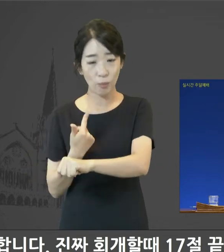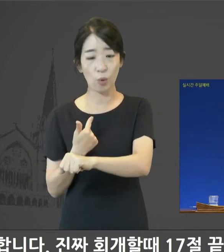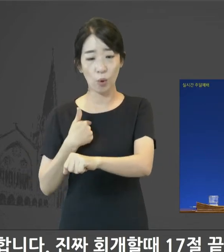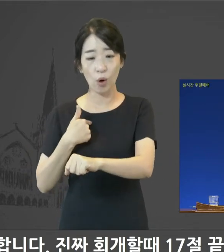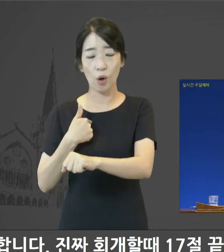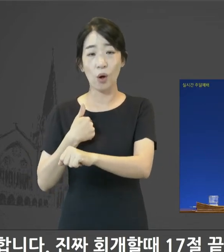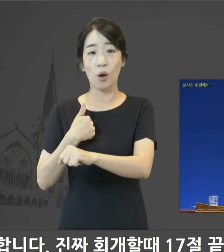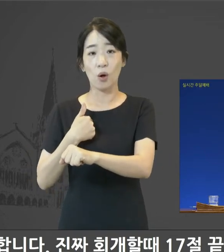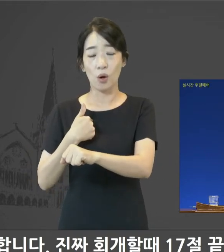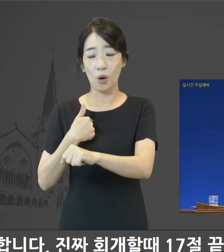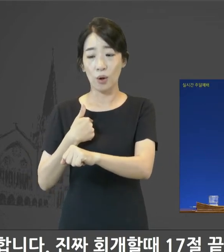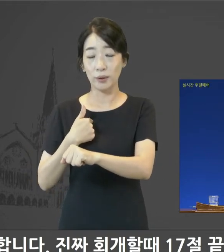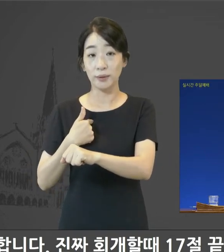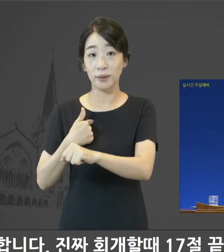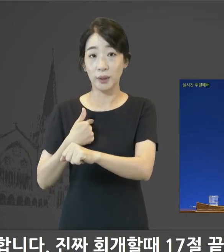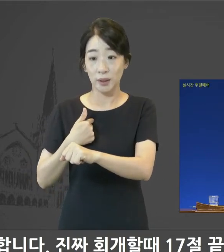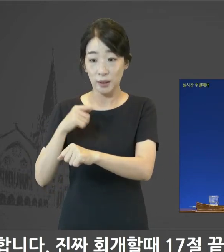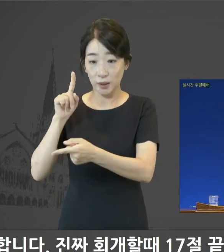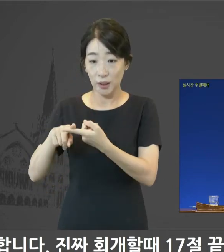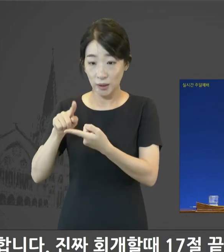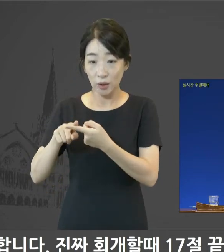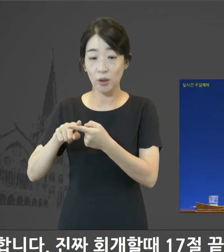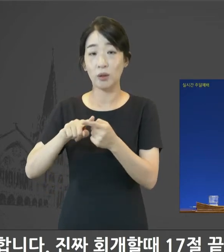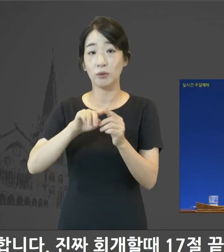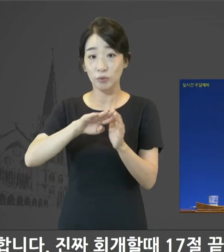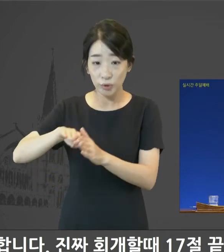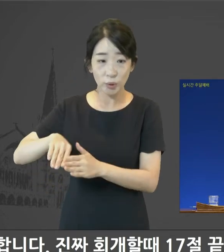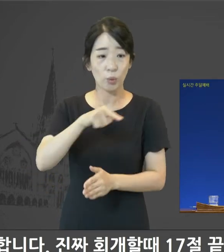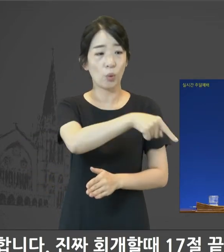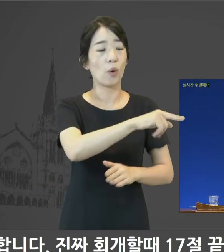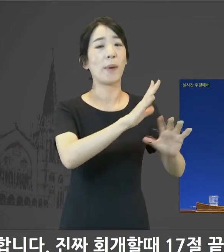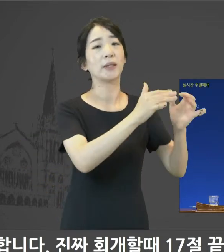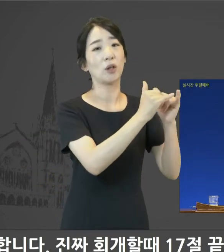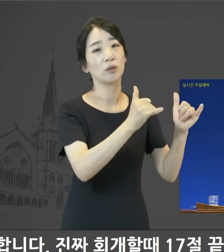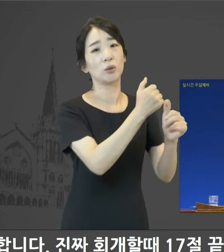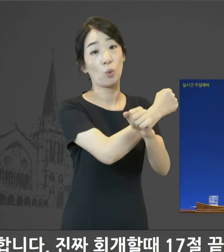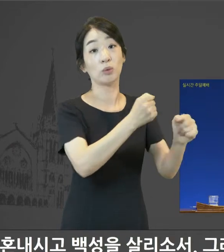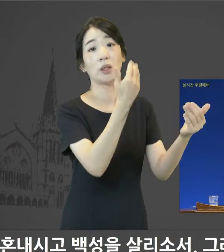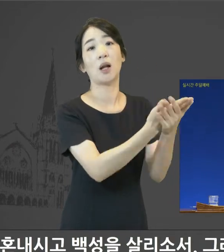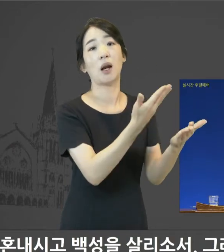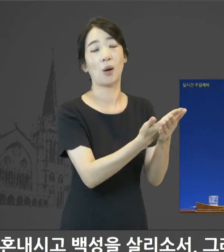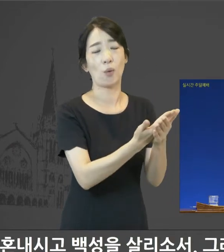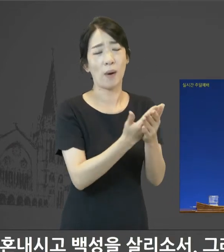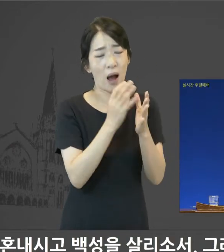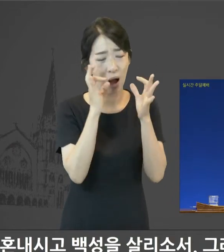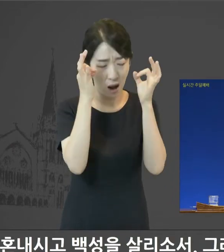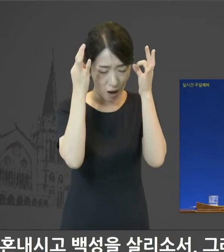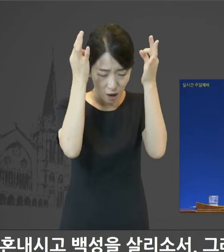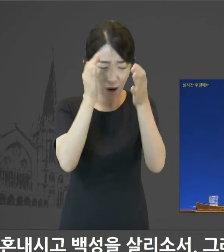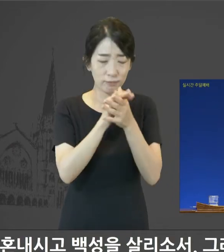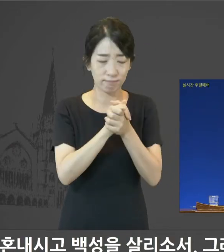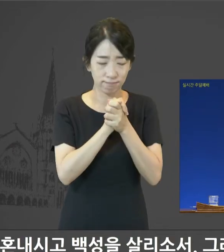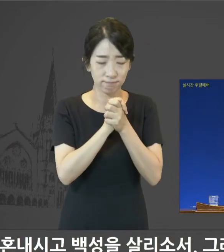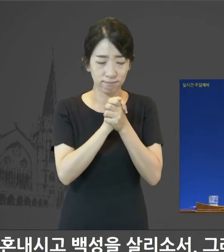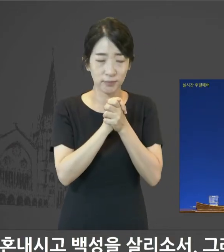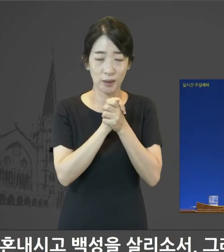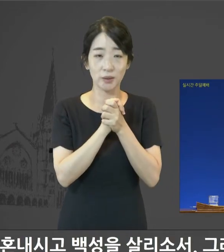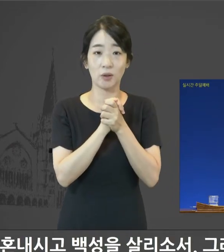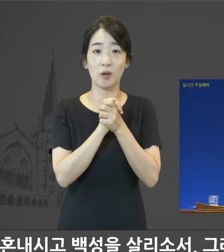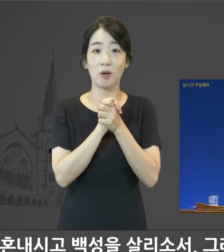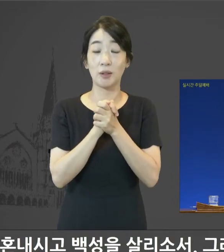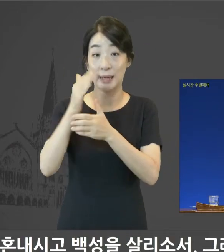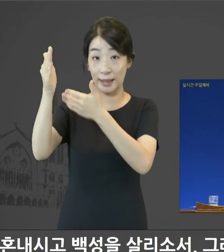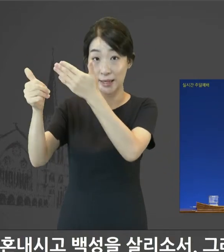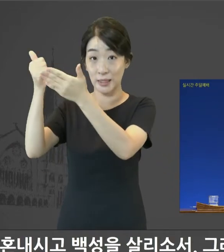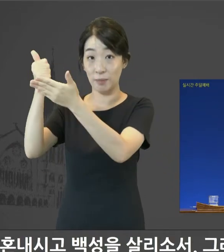그래서 하나님이 그 기도를 들으시고 역병을 멈추시는 겁니다. 그냥 멈추시지